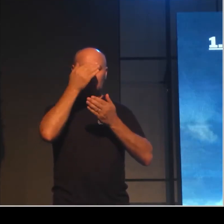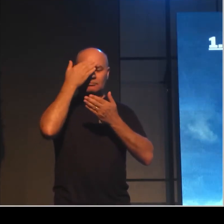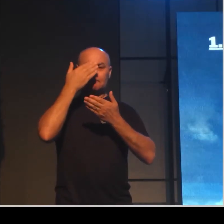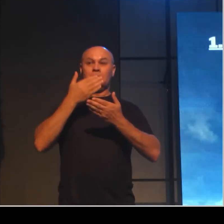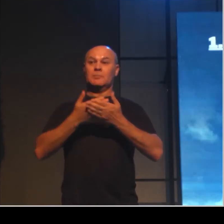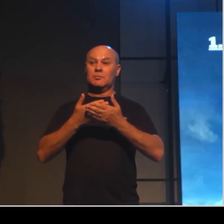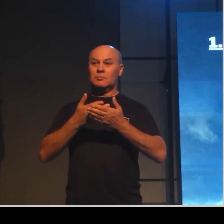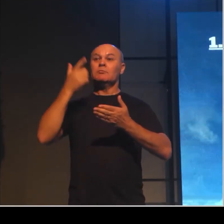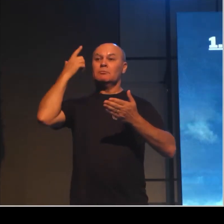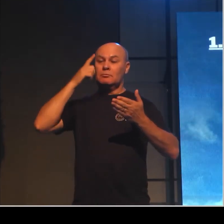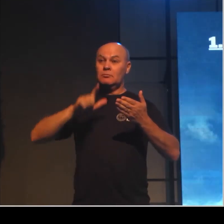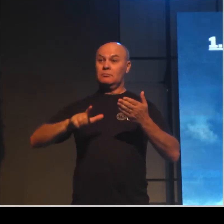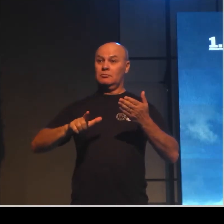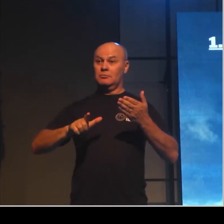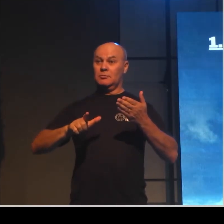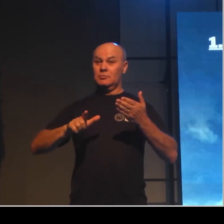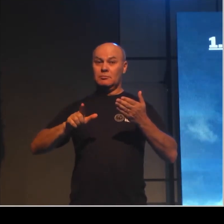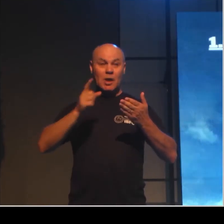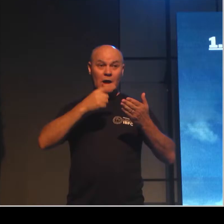testado.